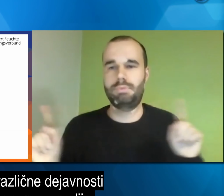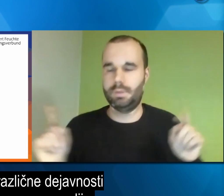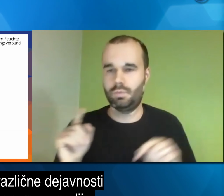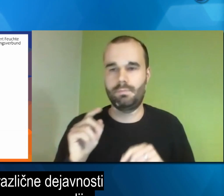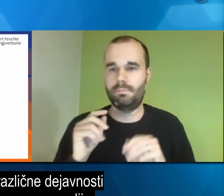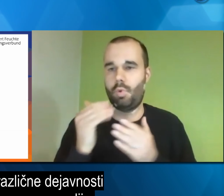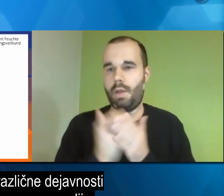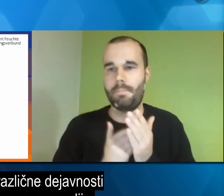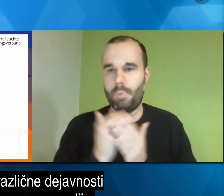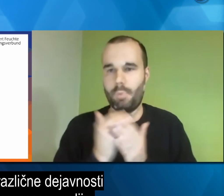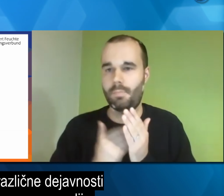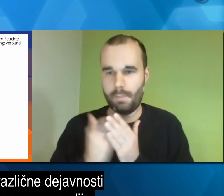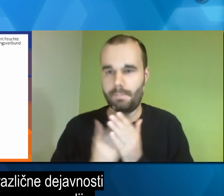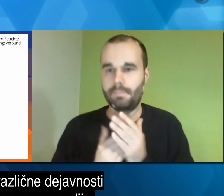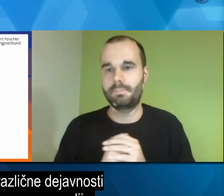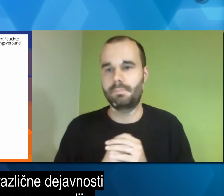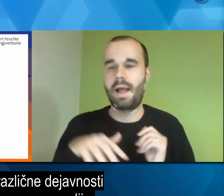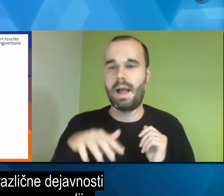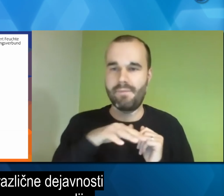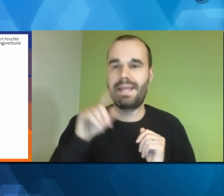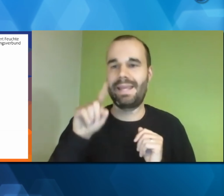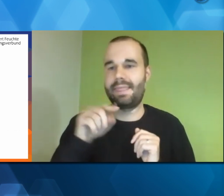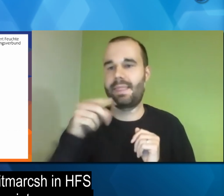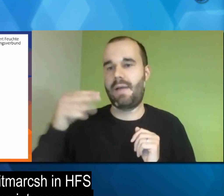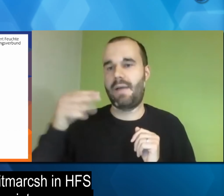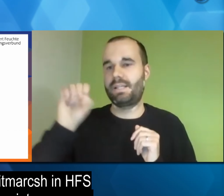res različne dejavnosti in različne programe nudijo.